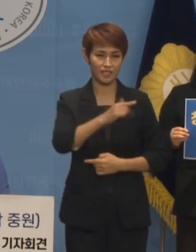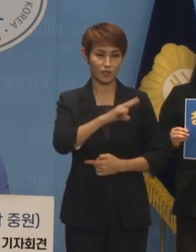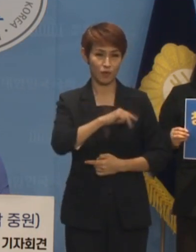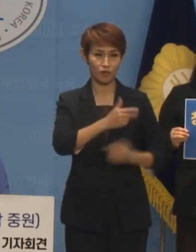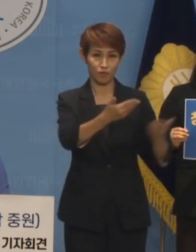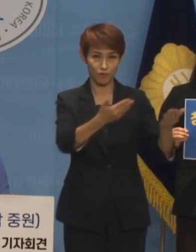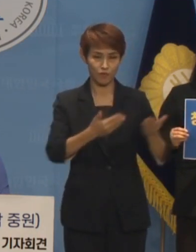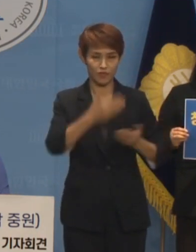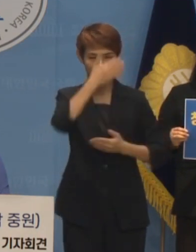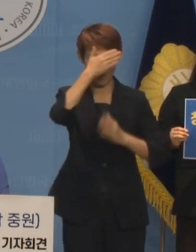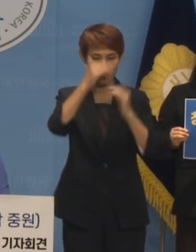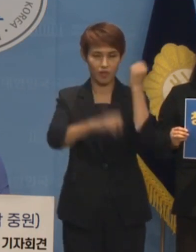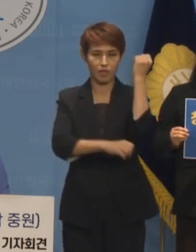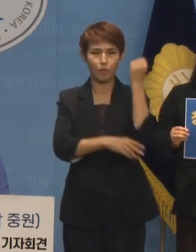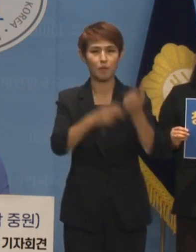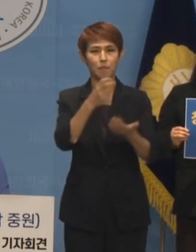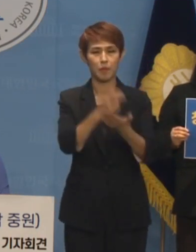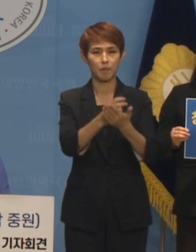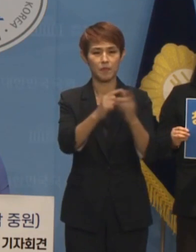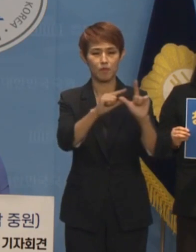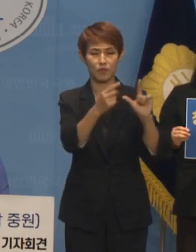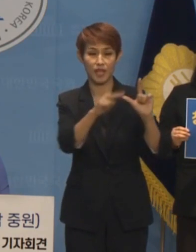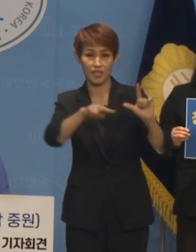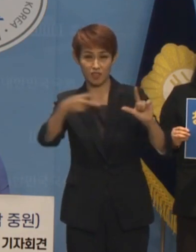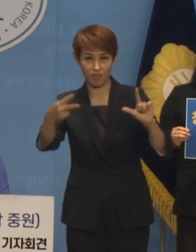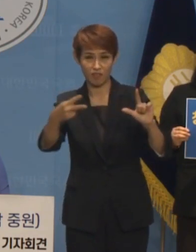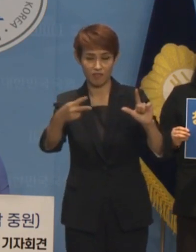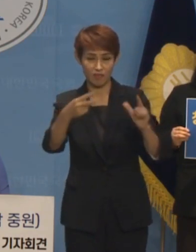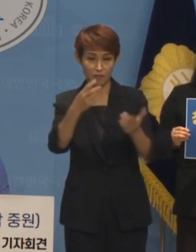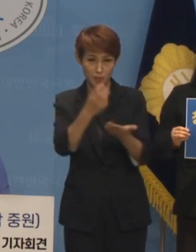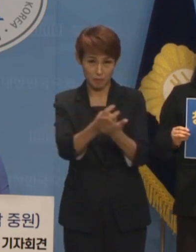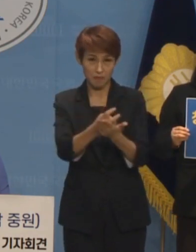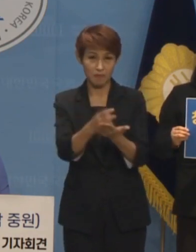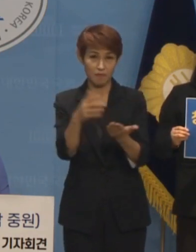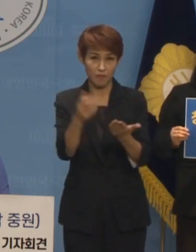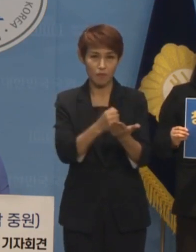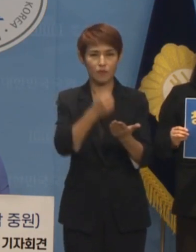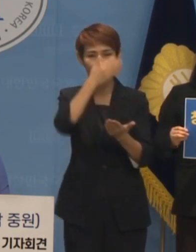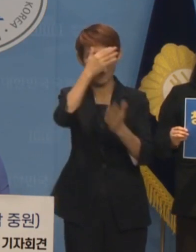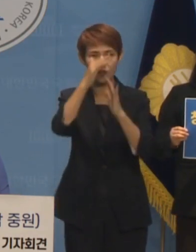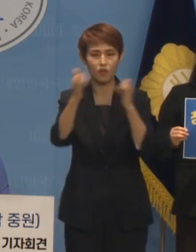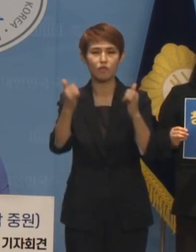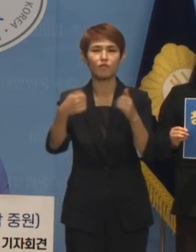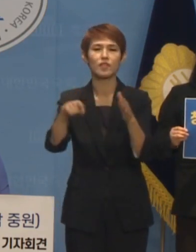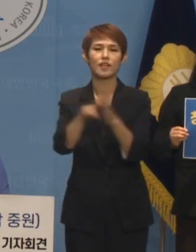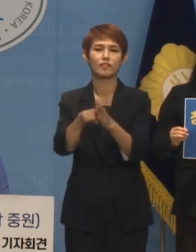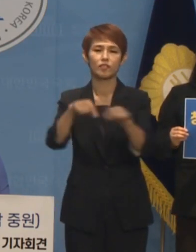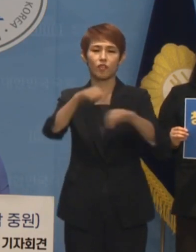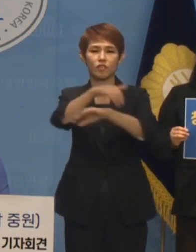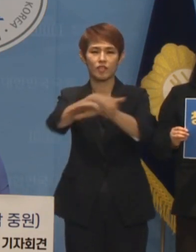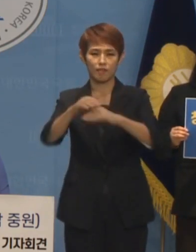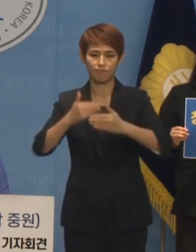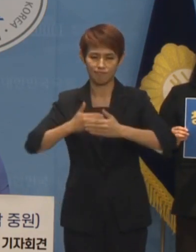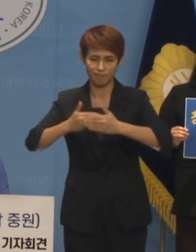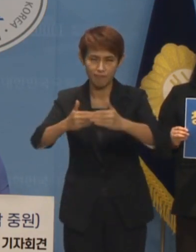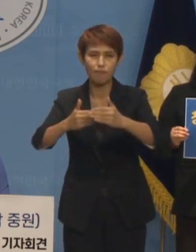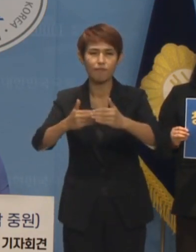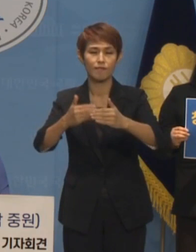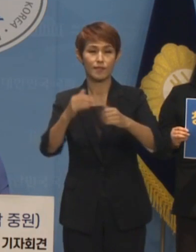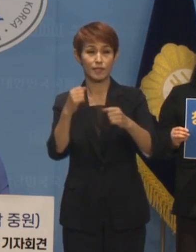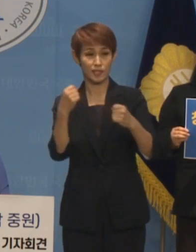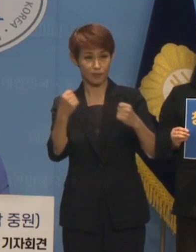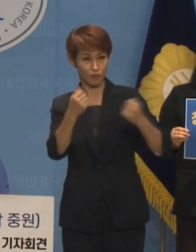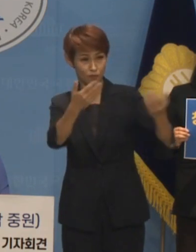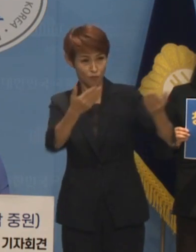일부 개정 법률안으로 청년 기본소득 지급 근거 마련과 적극적인 청년 정책의 방향을 제시하는 법안을